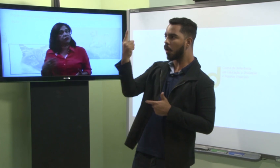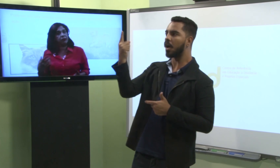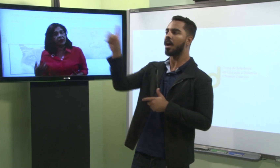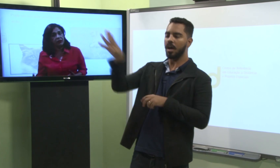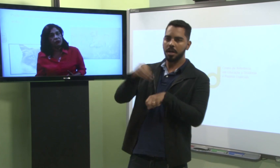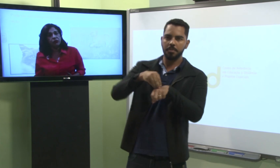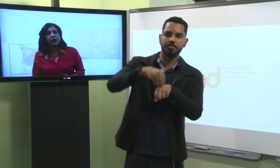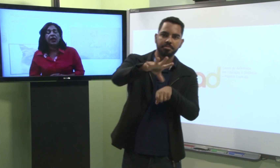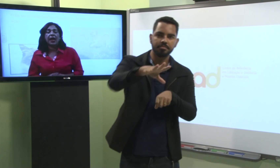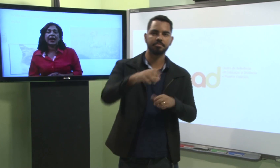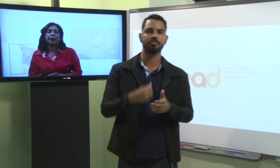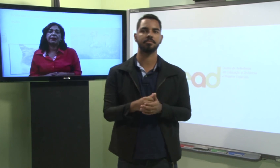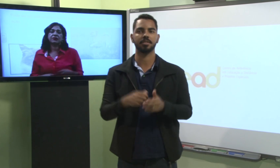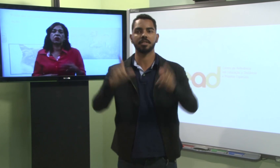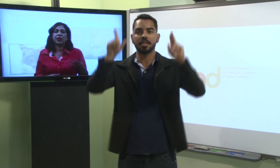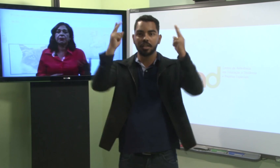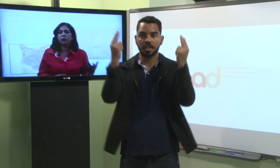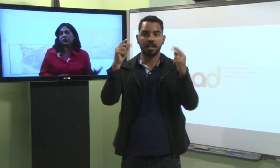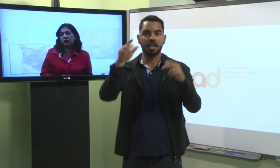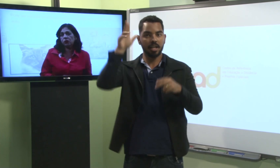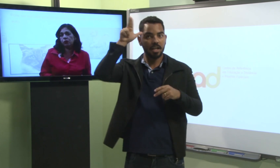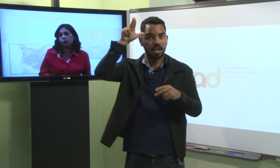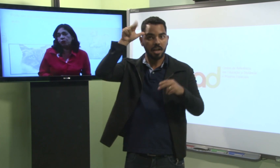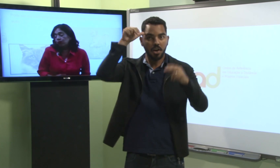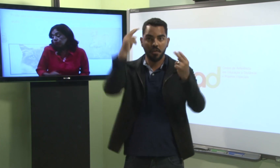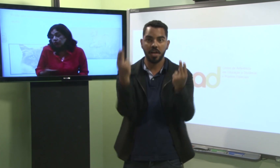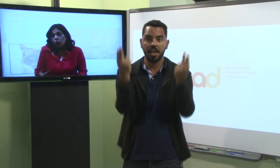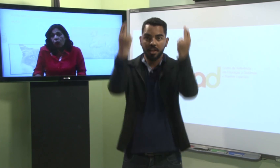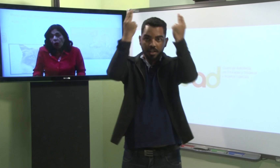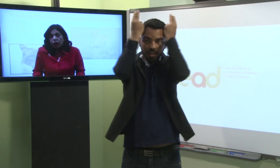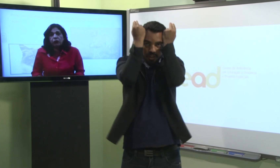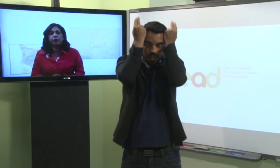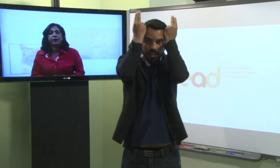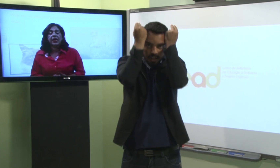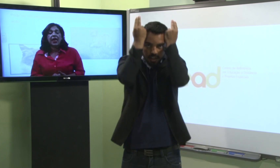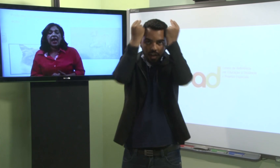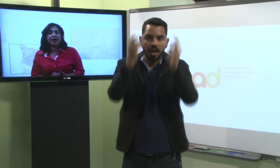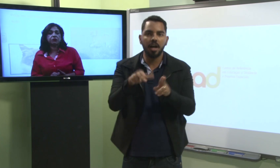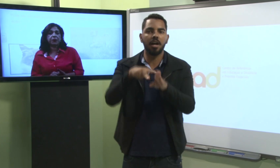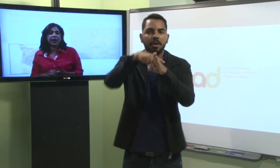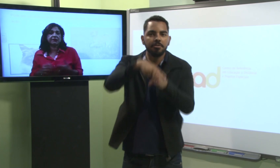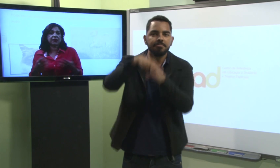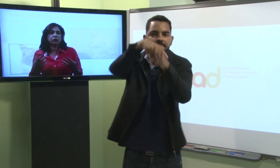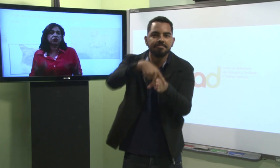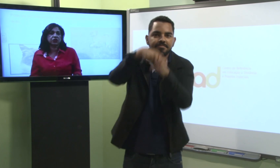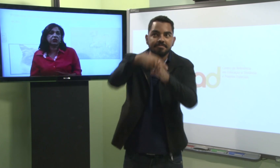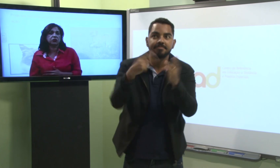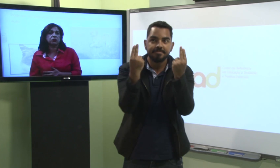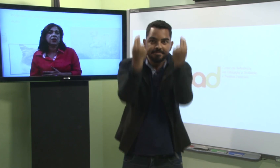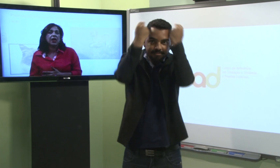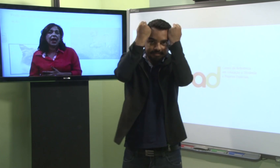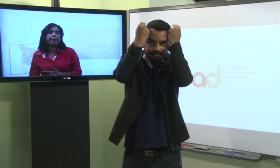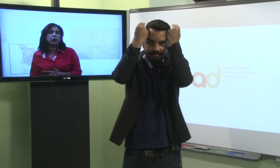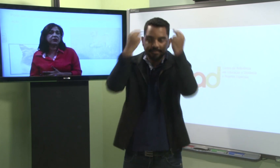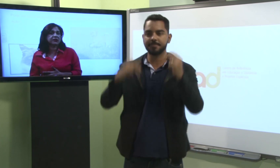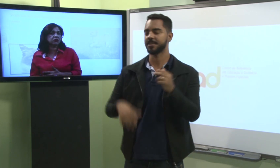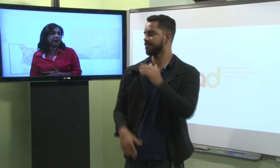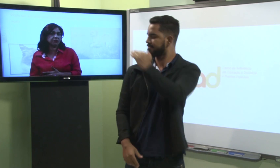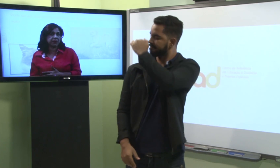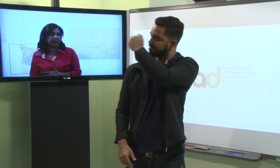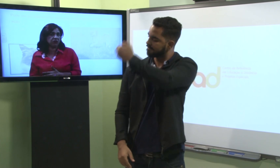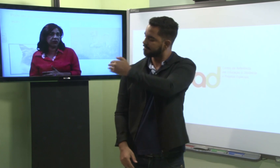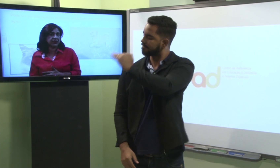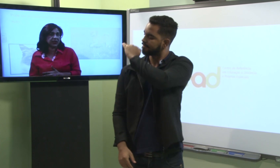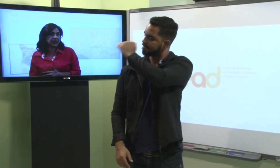em movimento, a cabeça de alguém repousando no seu ombro, as pernas sacudindo, a posição